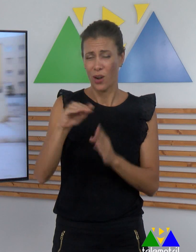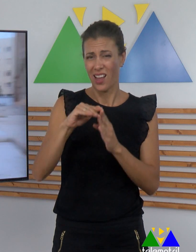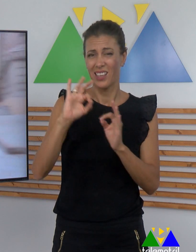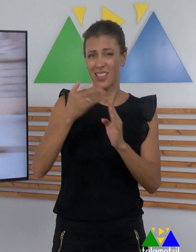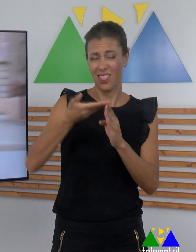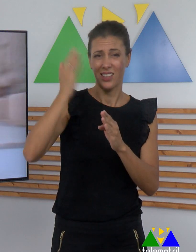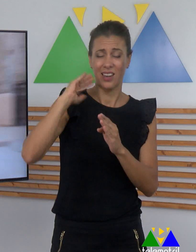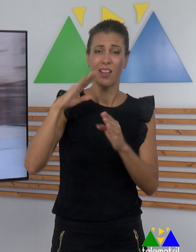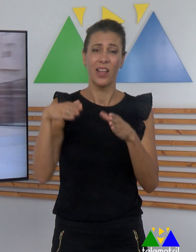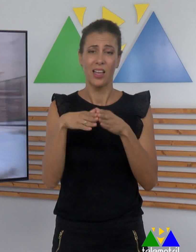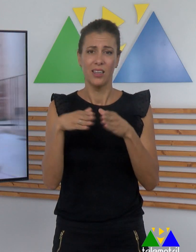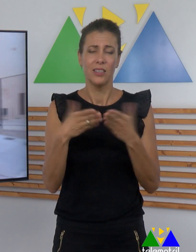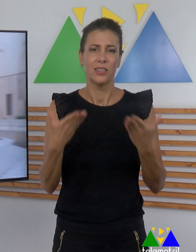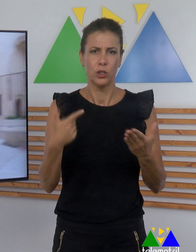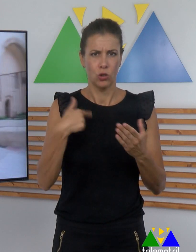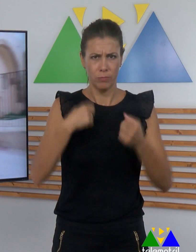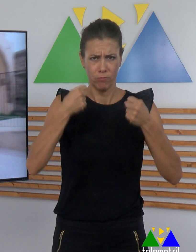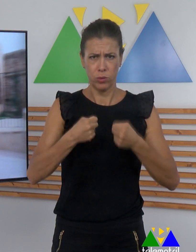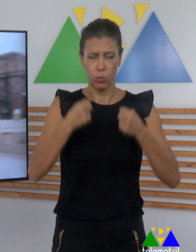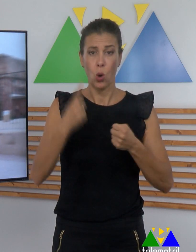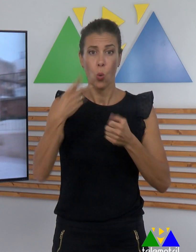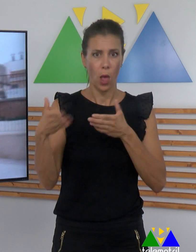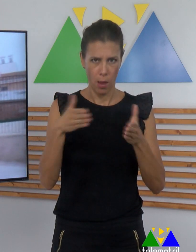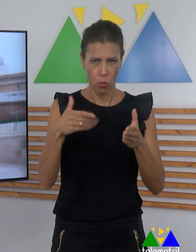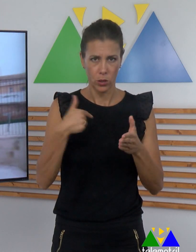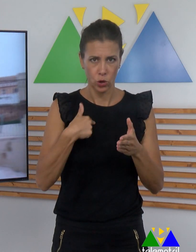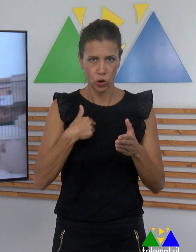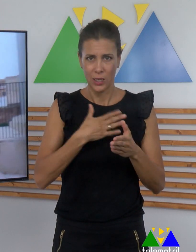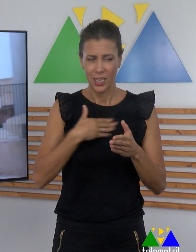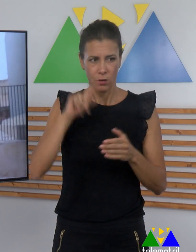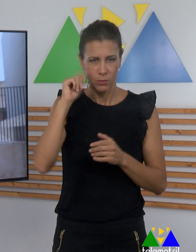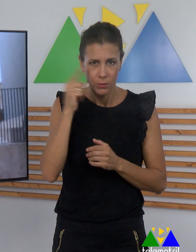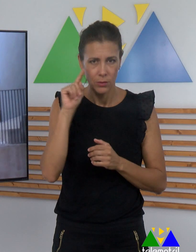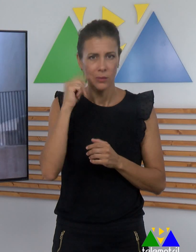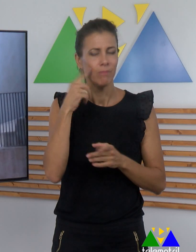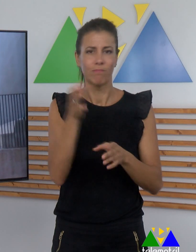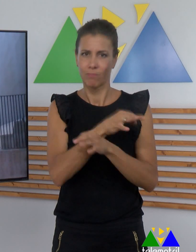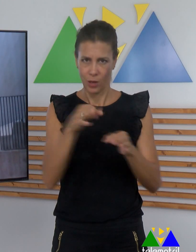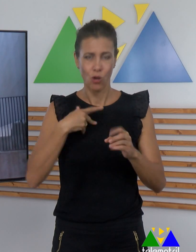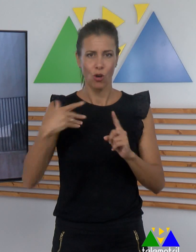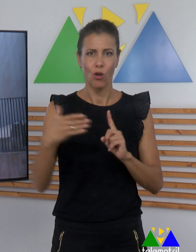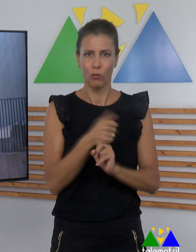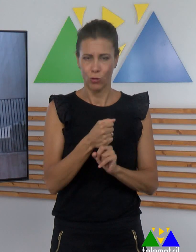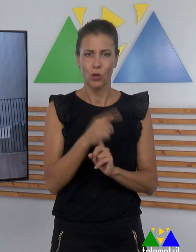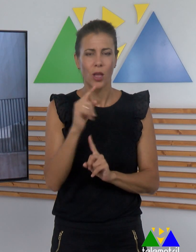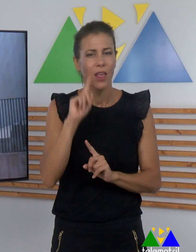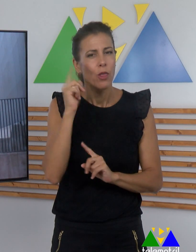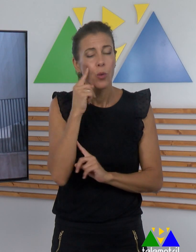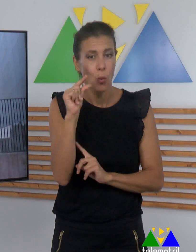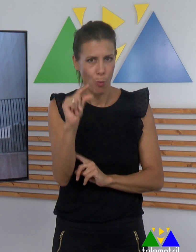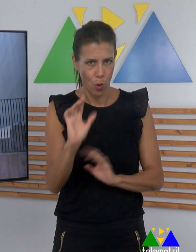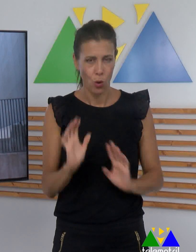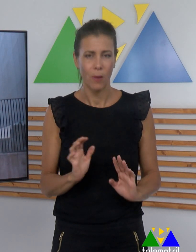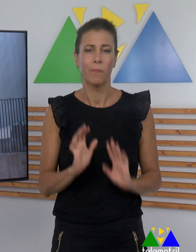iglesia, y que yo me empeñé en una época en descubrirla, y efectivamente lo conseguí descubrir un poco.